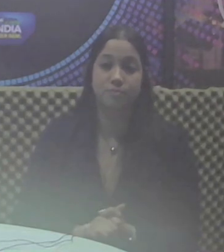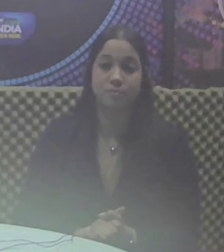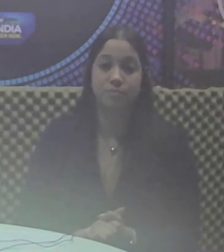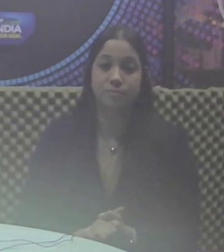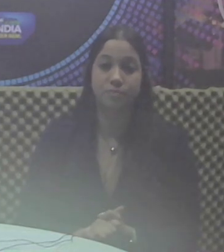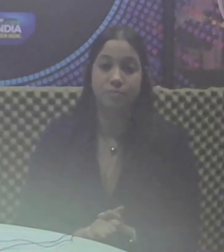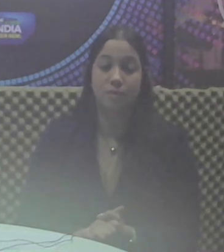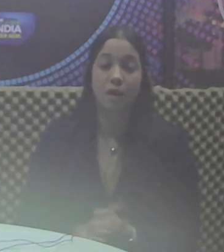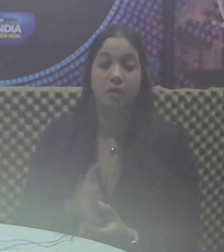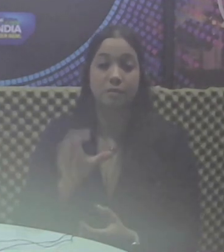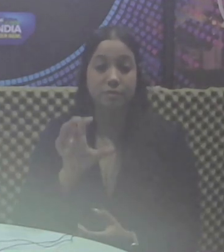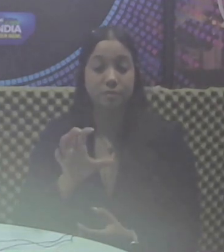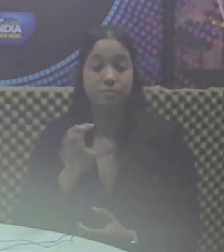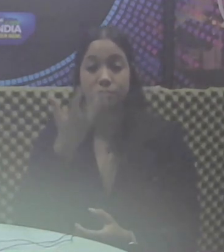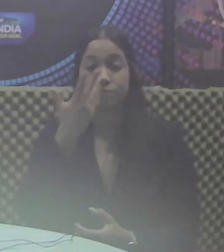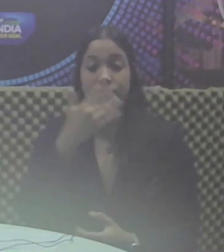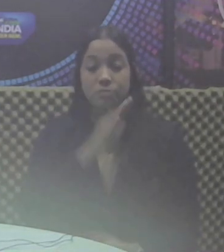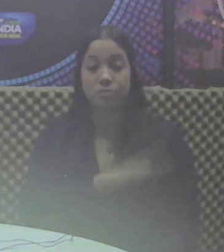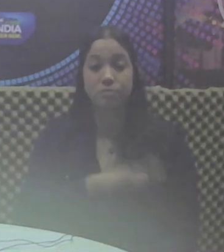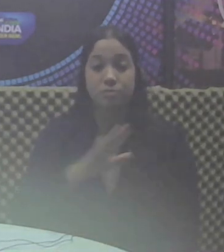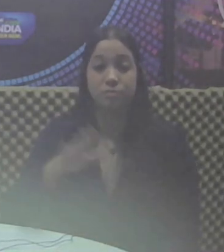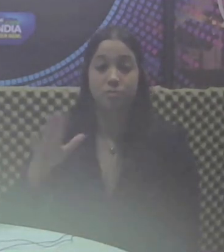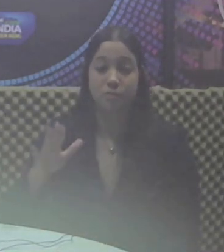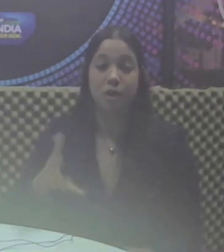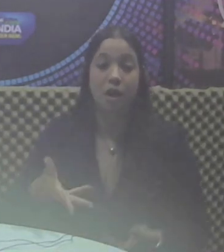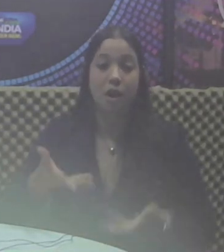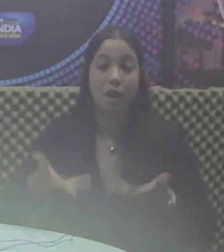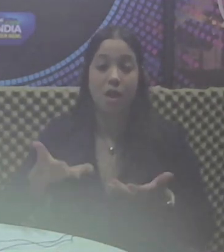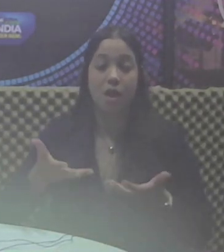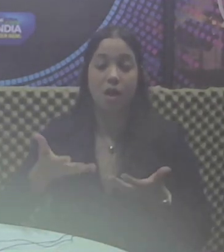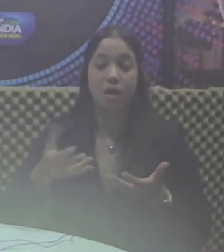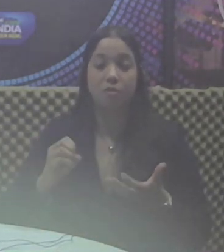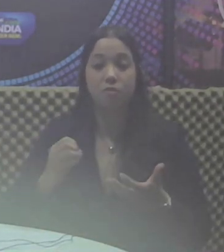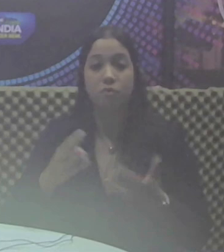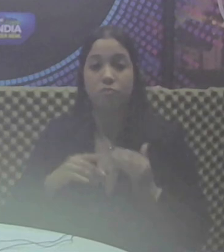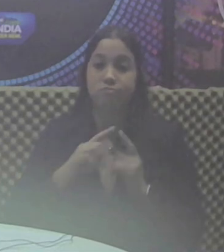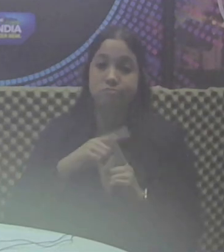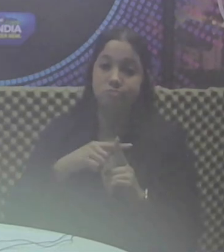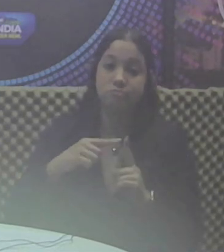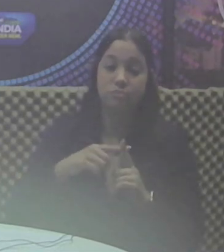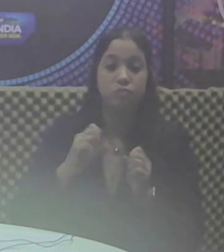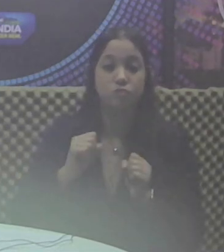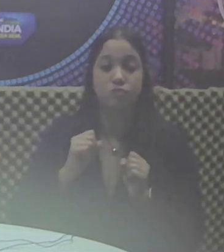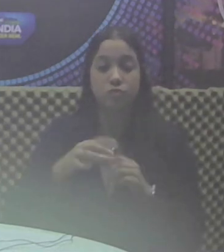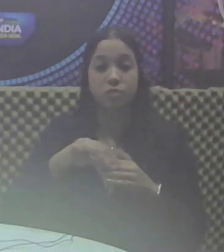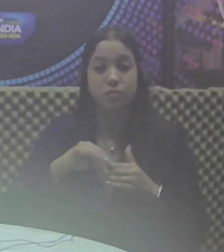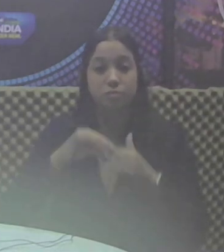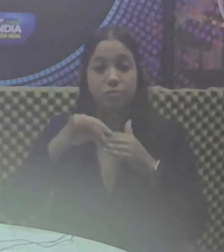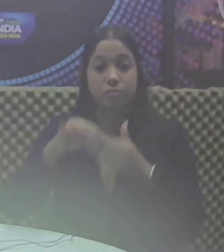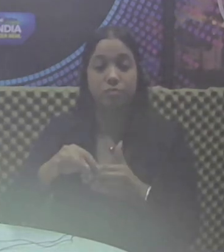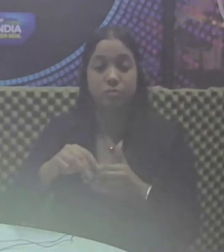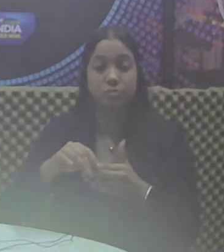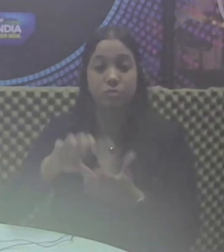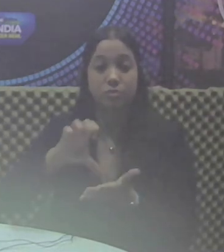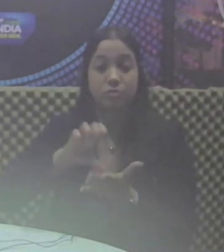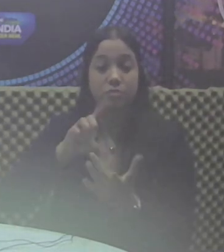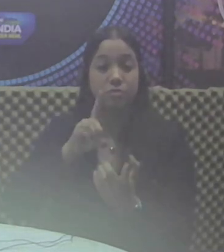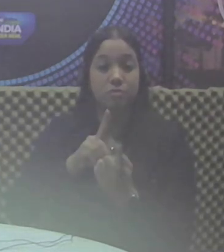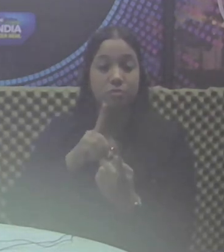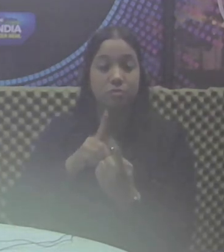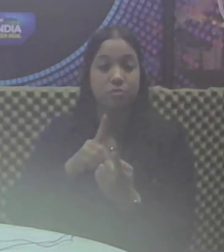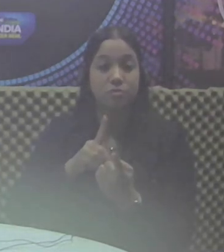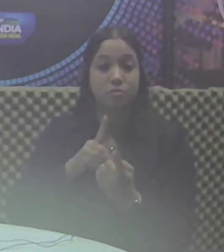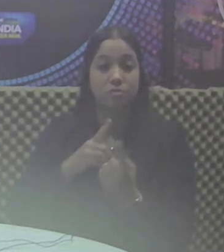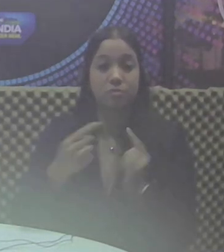Deste modo, as crianças com quadros leves ou moderados podem ser encaminhadas das unidades de atendimento